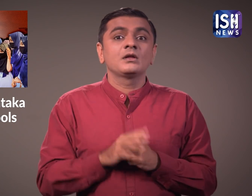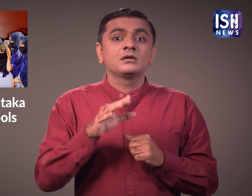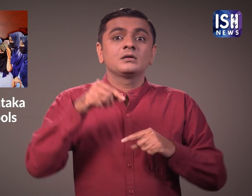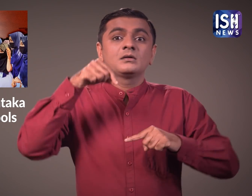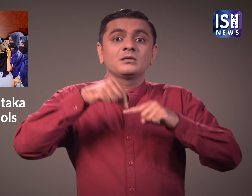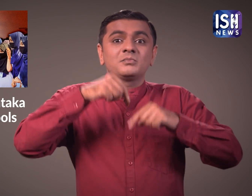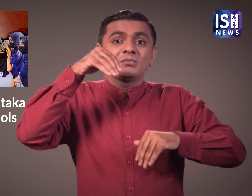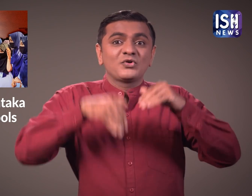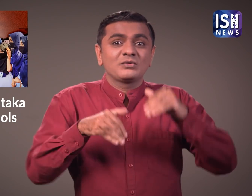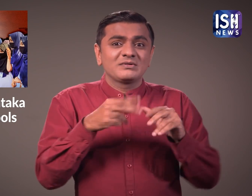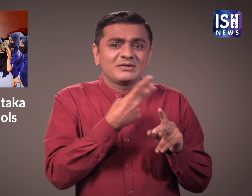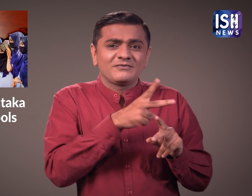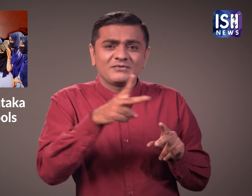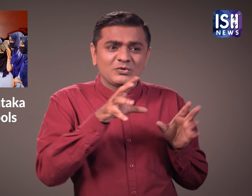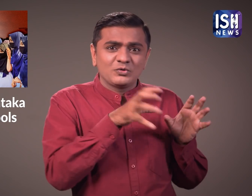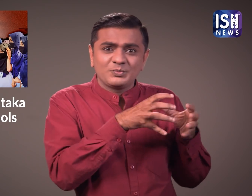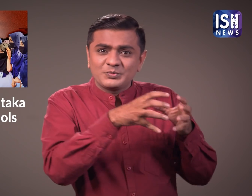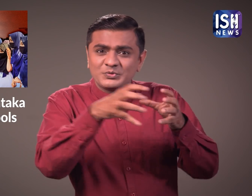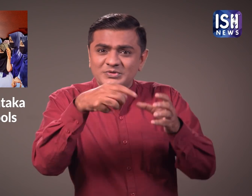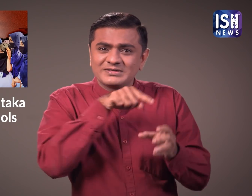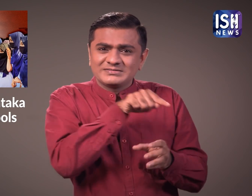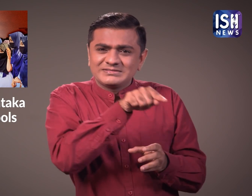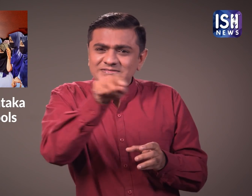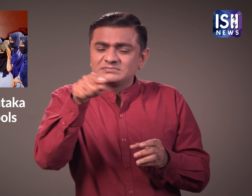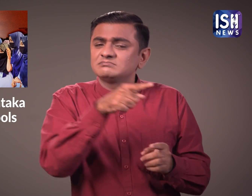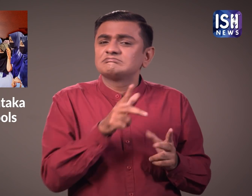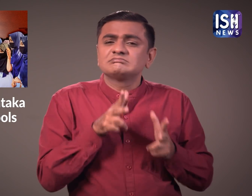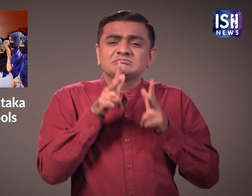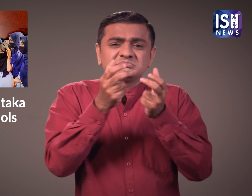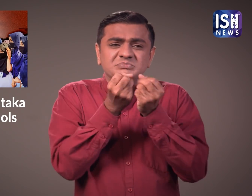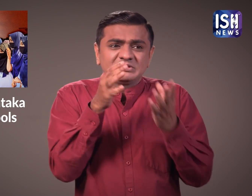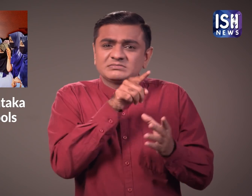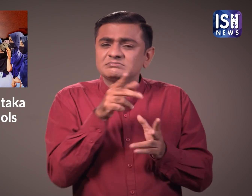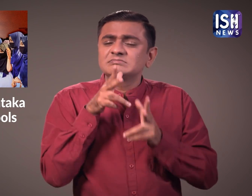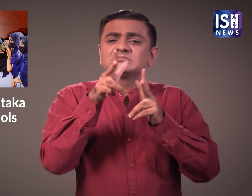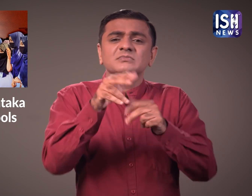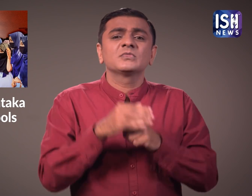कई राजनितिक दल कह रहे है कि स्कूलों और कॉलेजों में हिजाब की अनुमती दी जानी